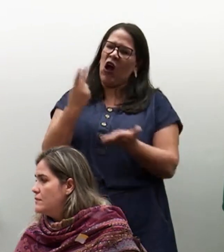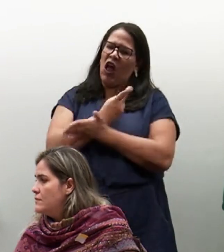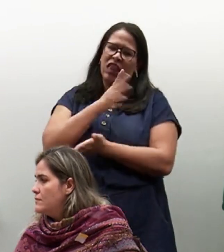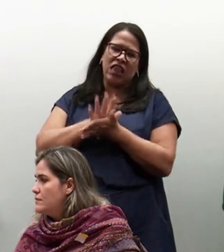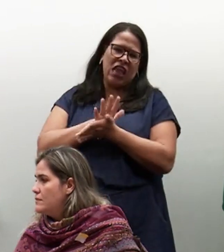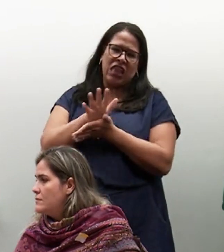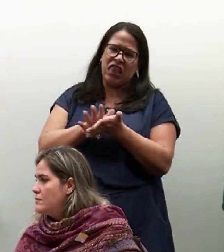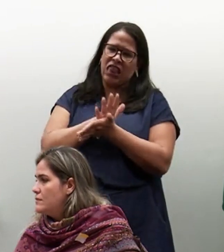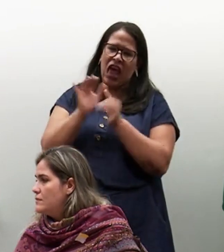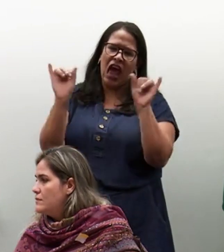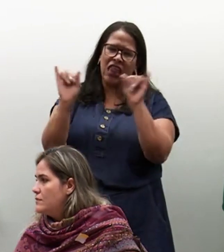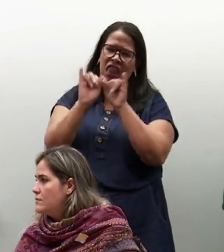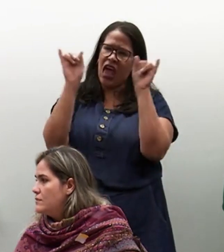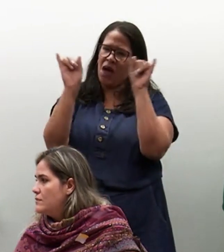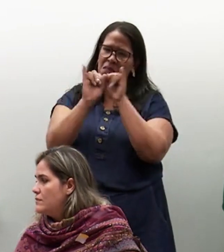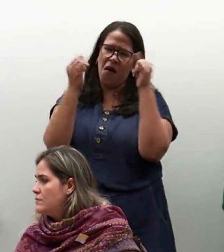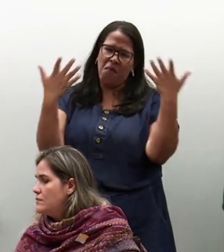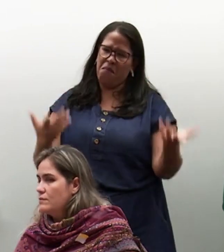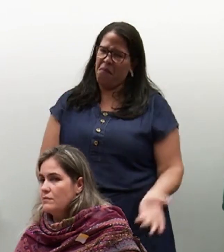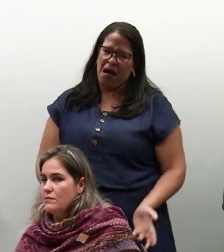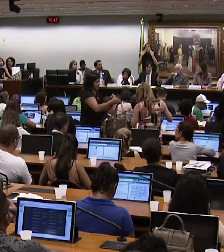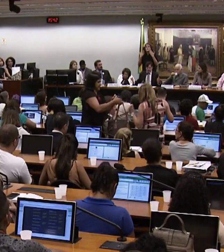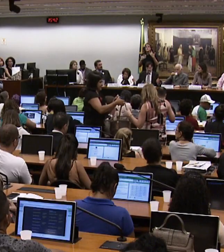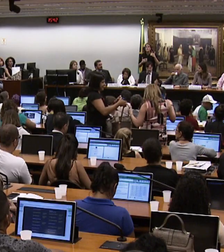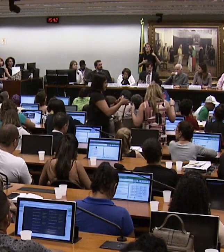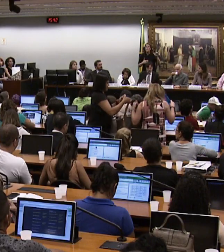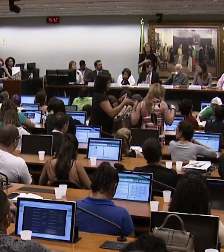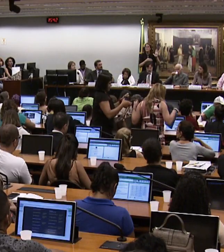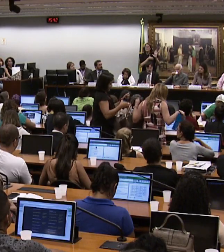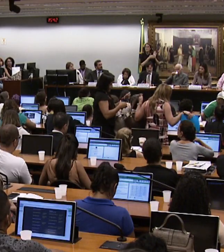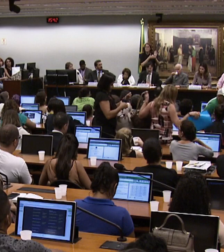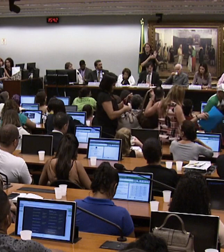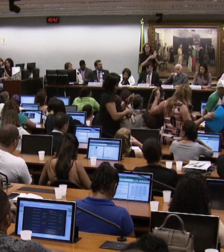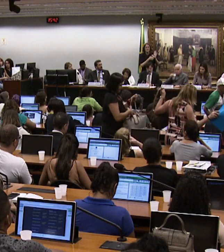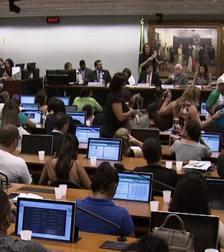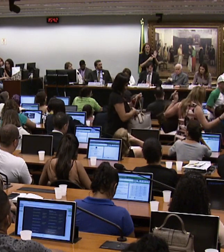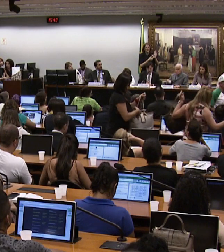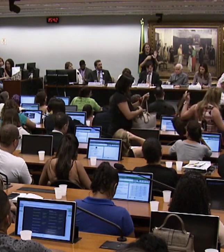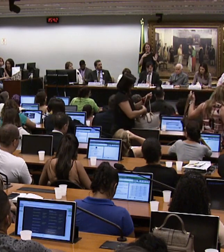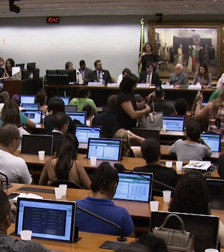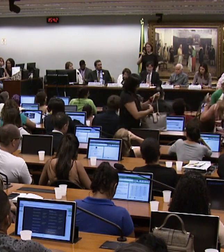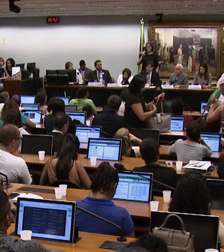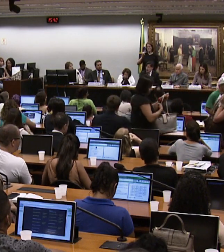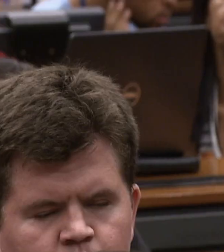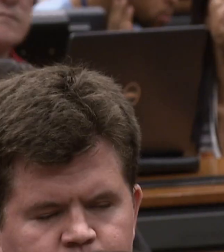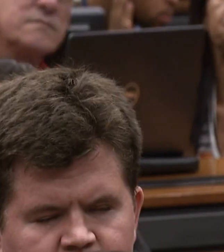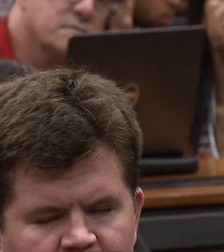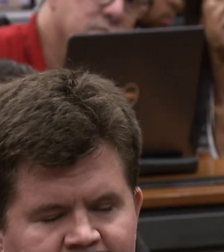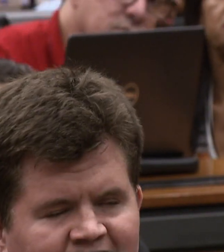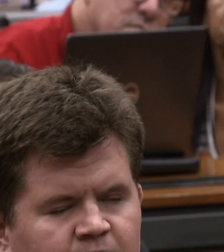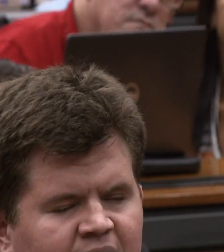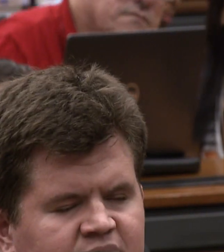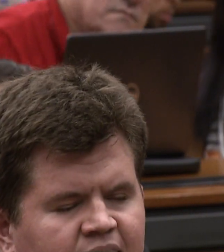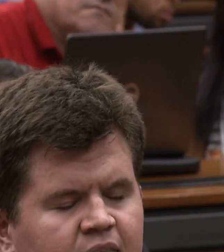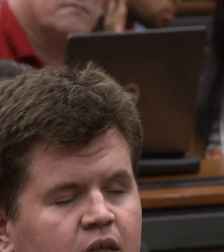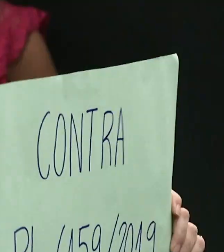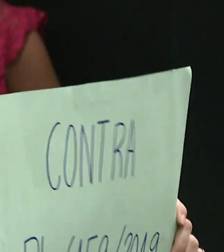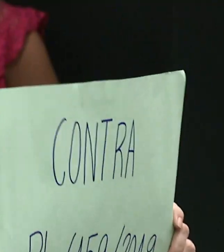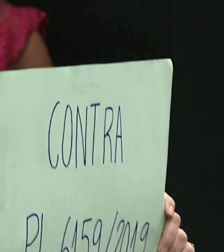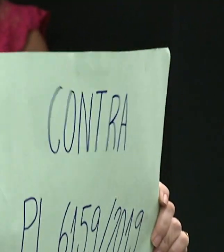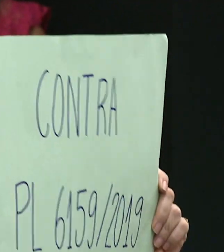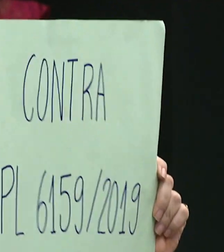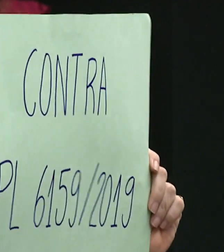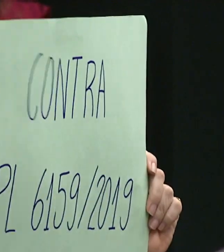é coisa da cabeça dela. A comissão debateu uma nova metodologia, sugerida pelo